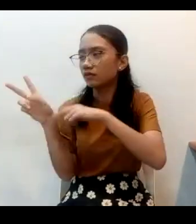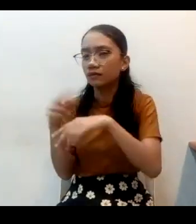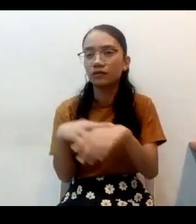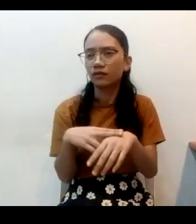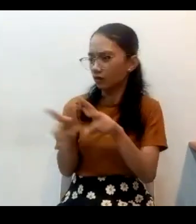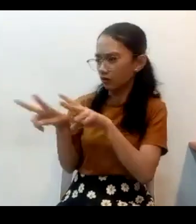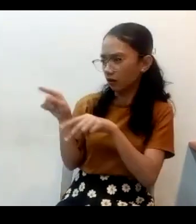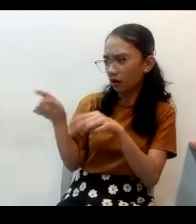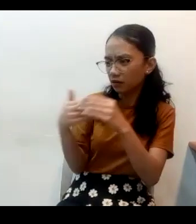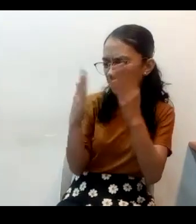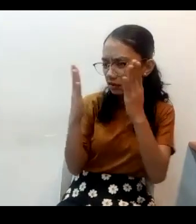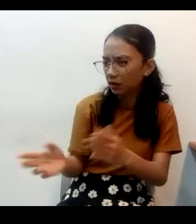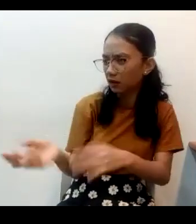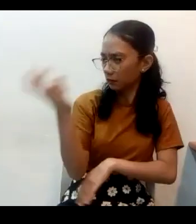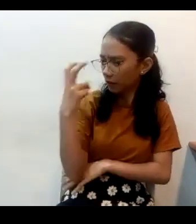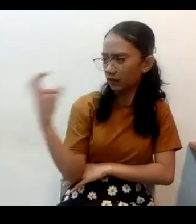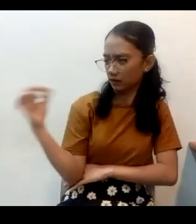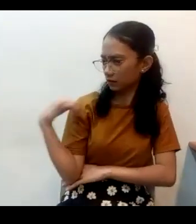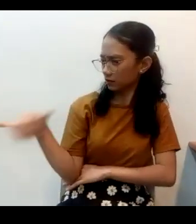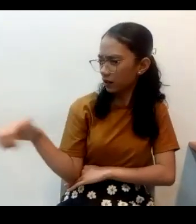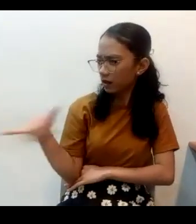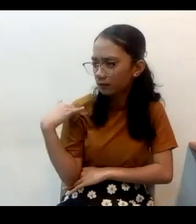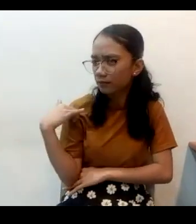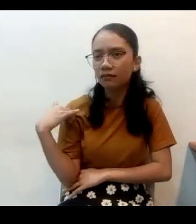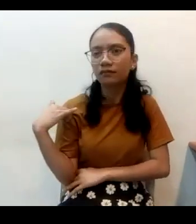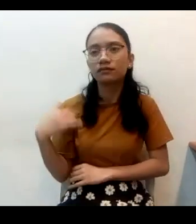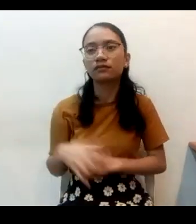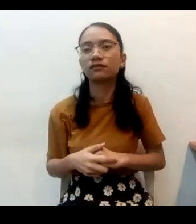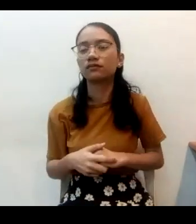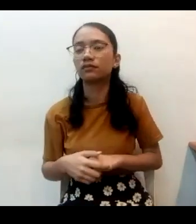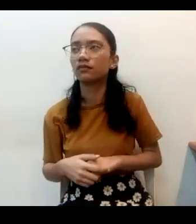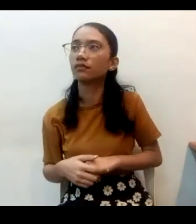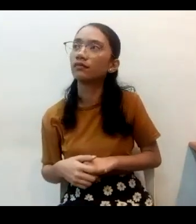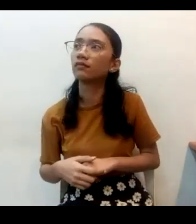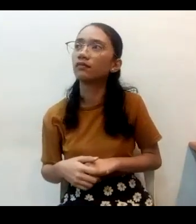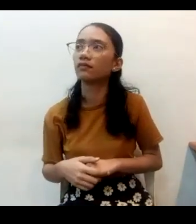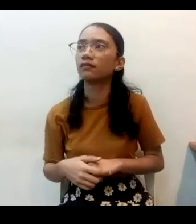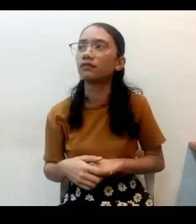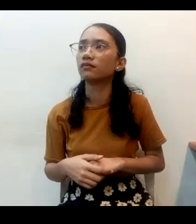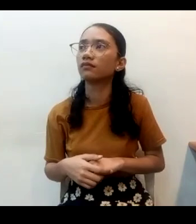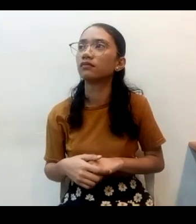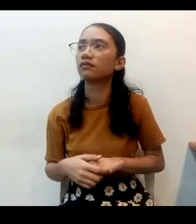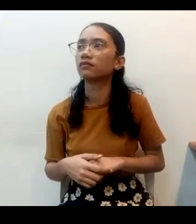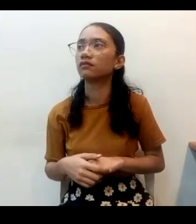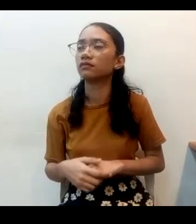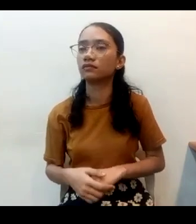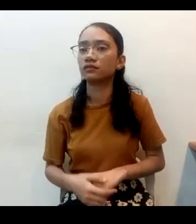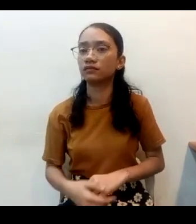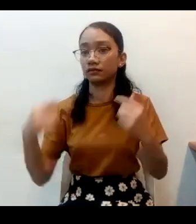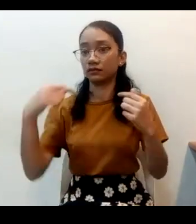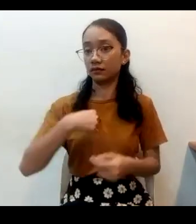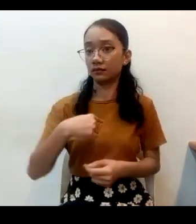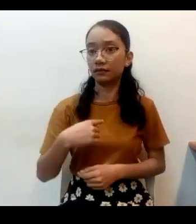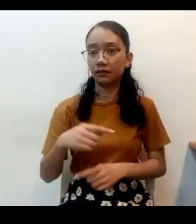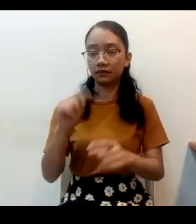mata, natagpuan niya na yung kanyang taga-akay ay bulag din. And can this blind still follow this blind